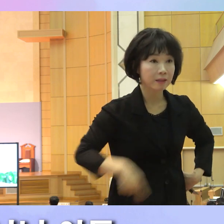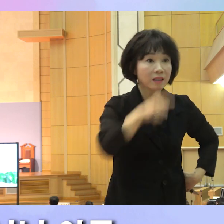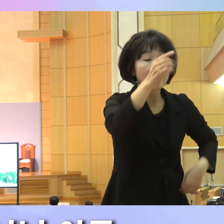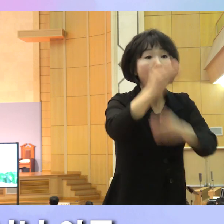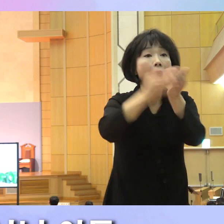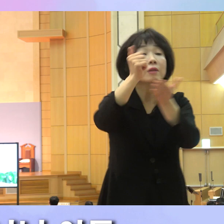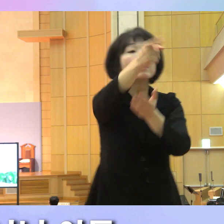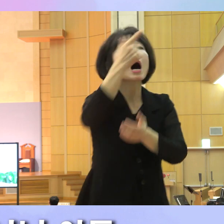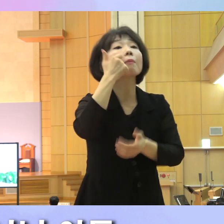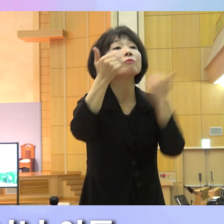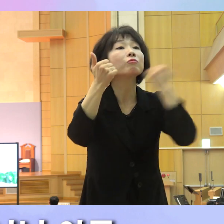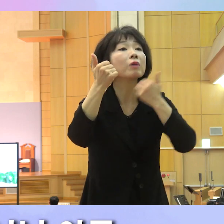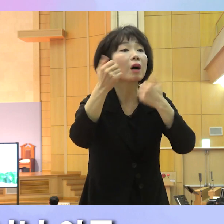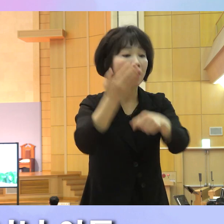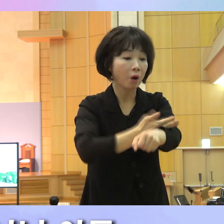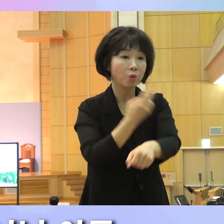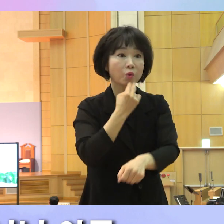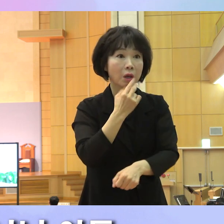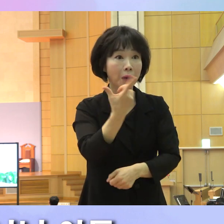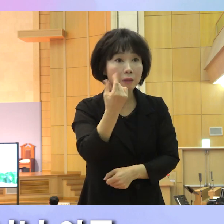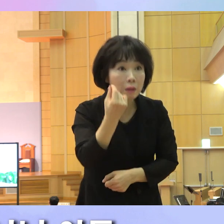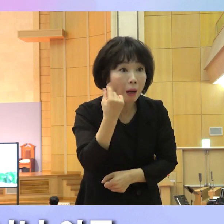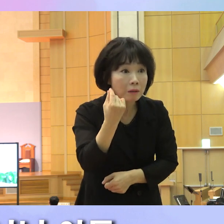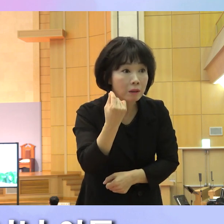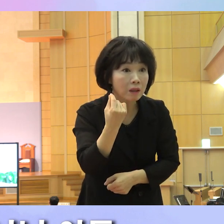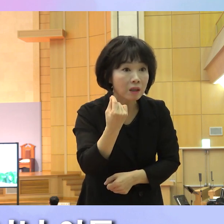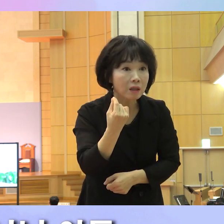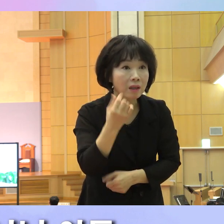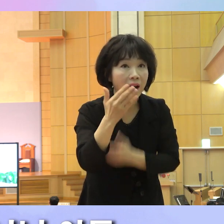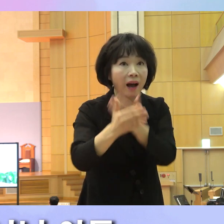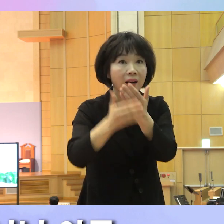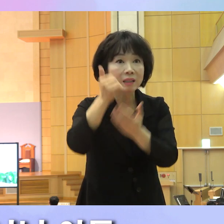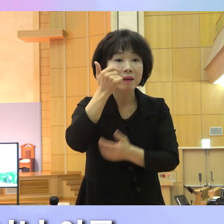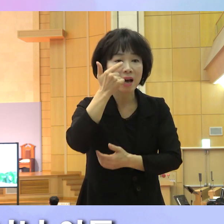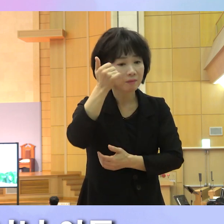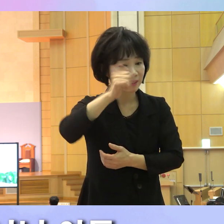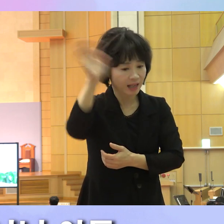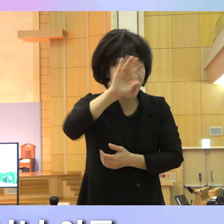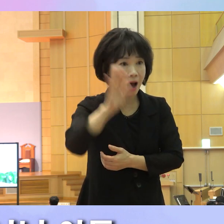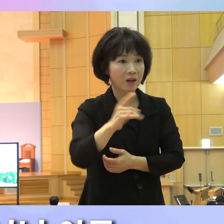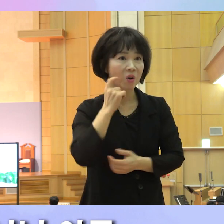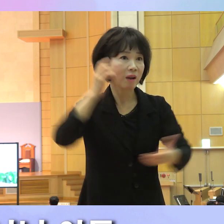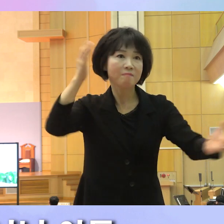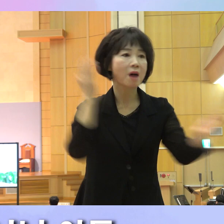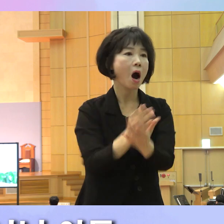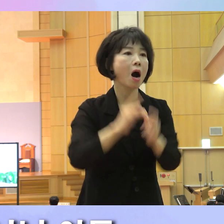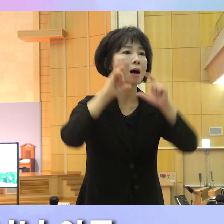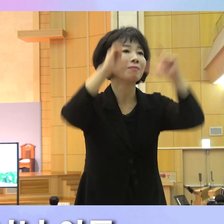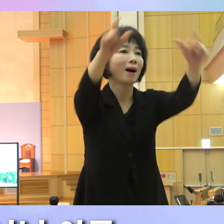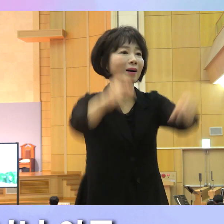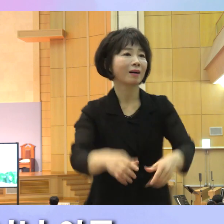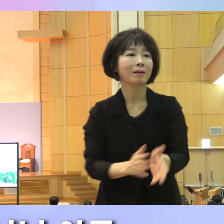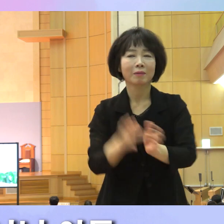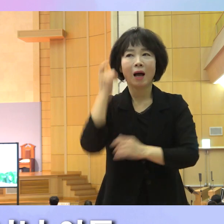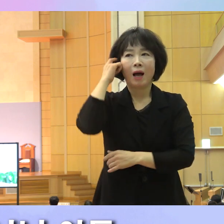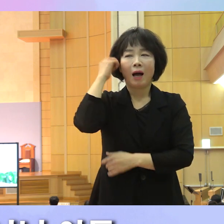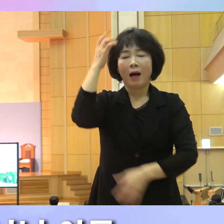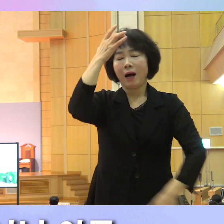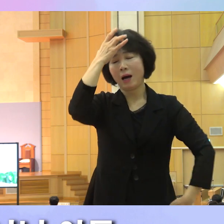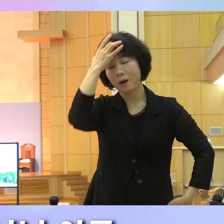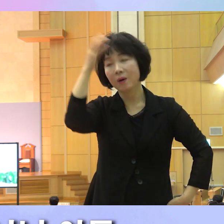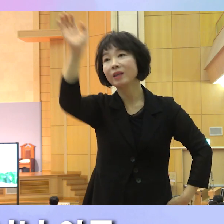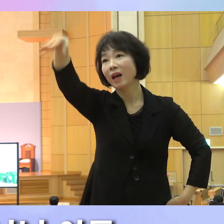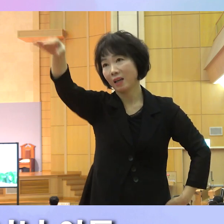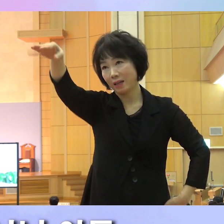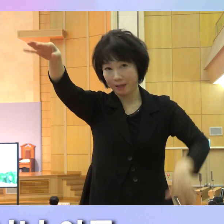요셉의 아들이잖아. 말도 안 된다고 말했고, 그러니까 예수님이 그 말을 깨닫게 하기 위해서 이